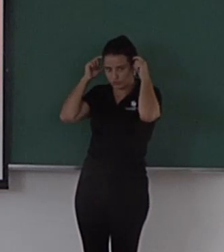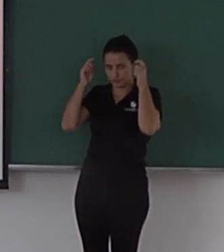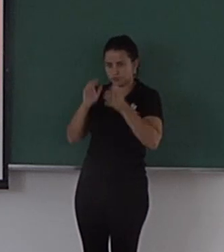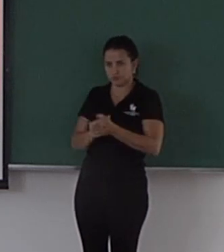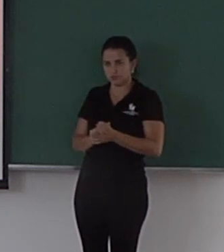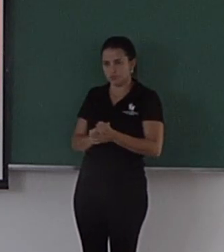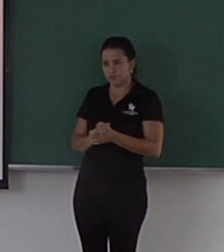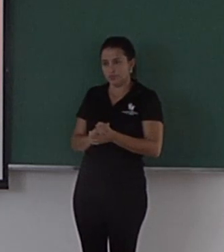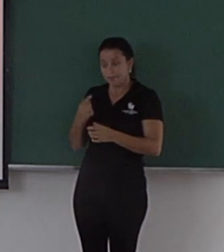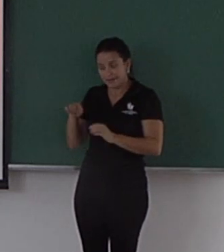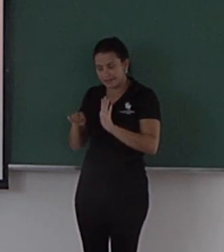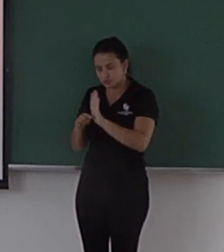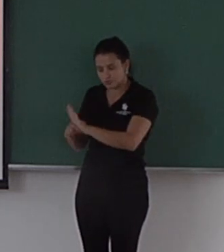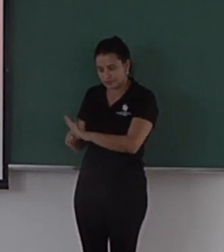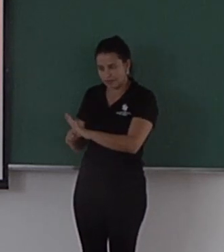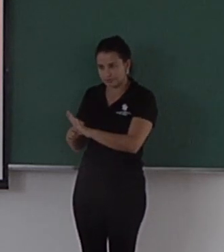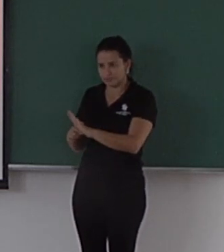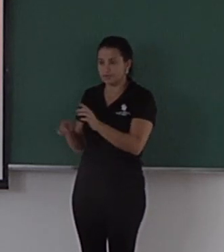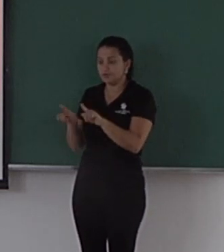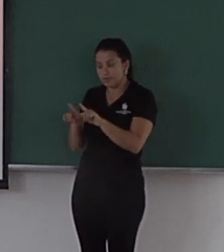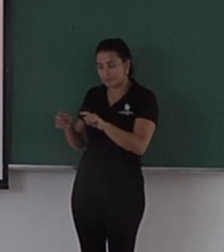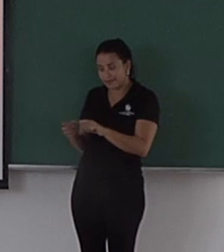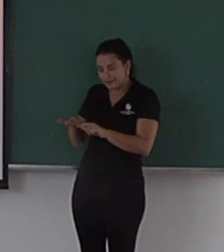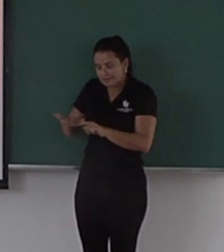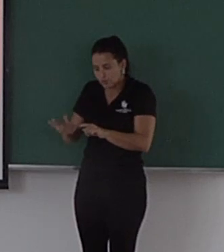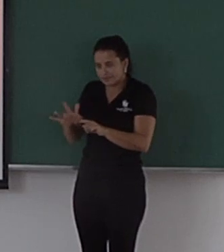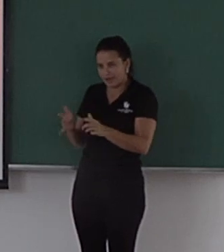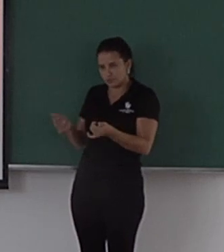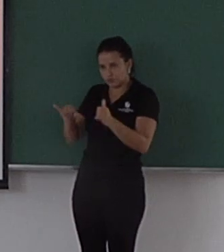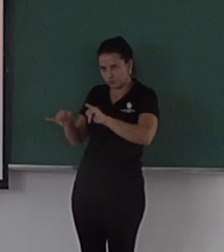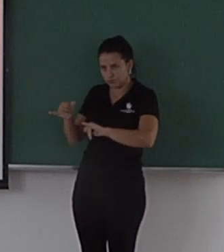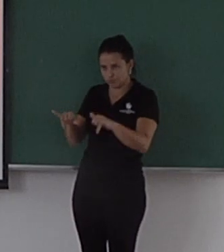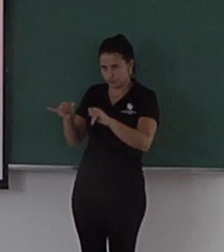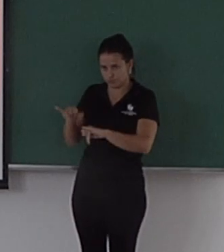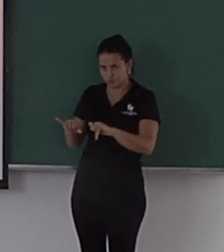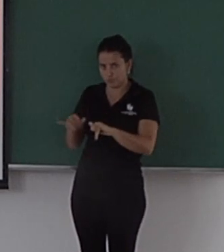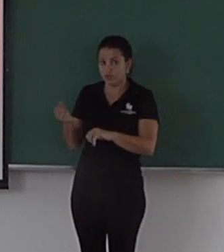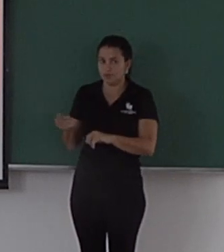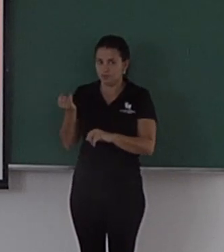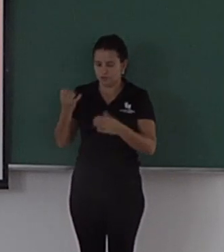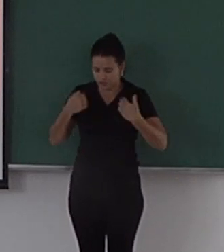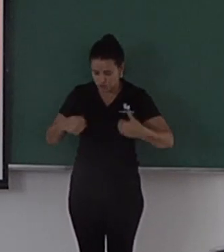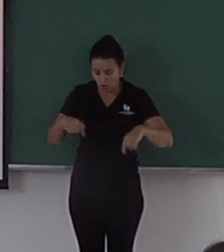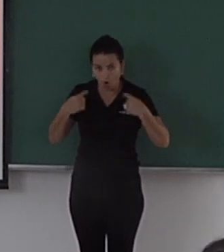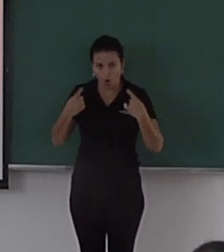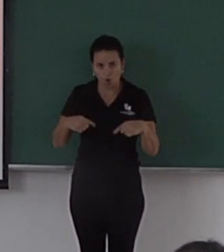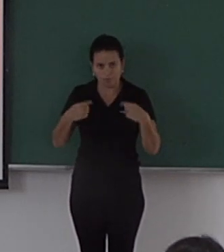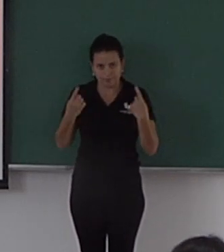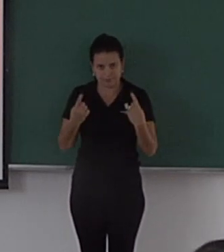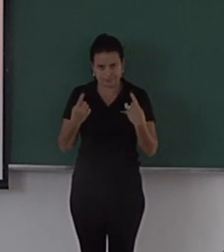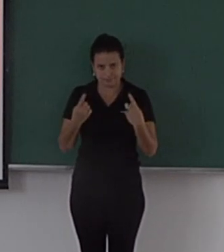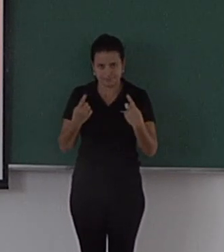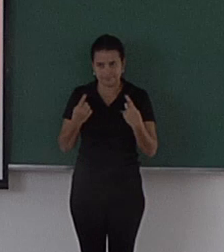Para poder manusear esses produtos. É muito importante isso daqui, gente, ó, as roupas e os pertences do paciente. É